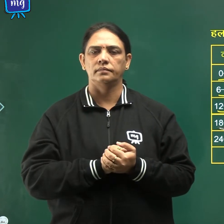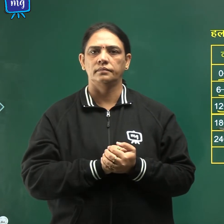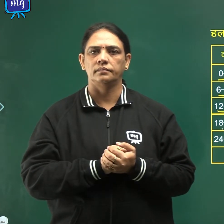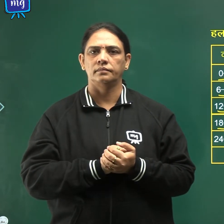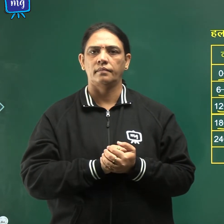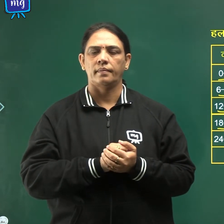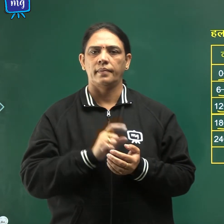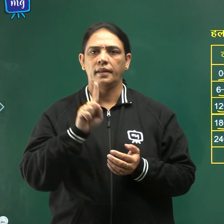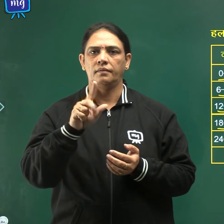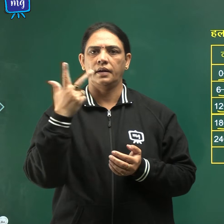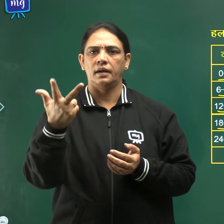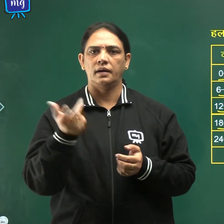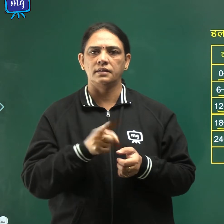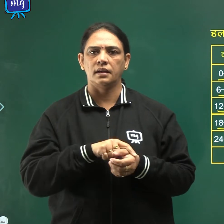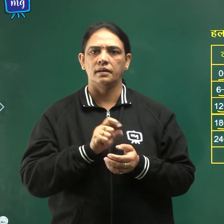18 से